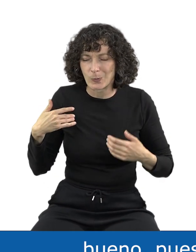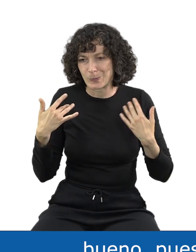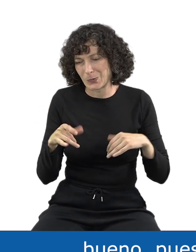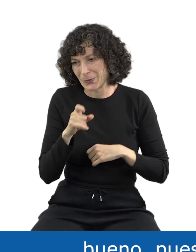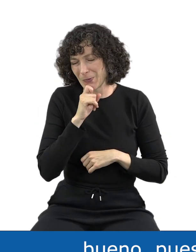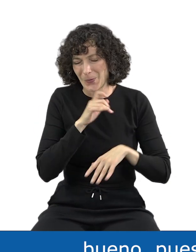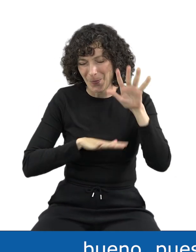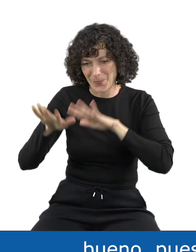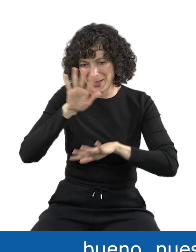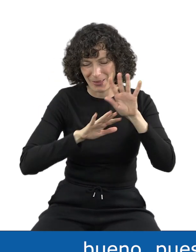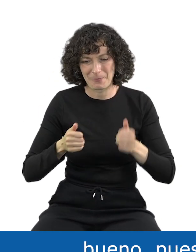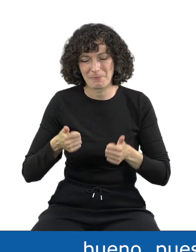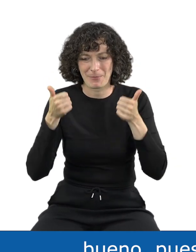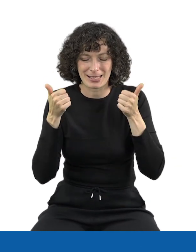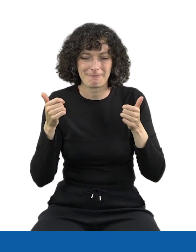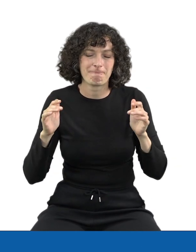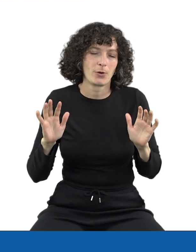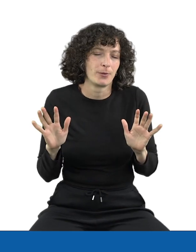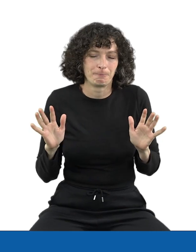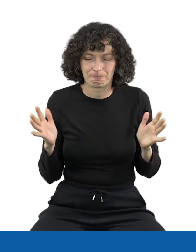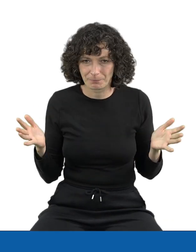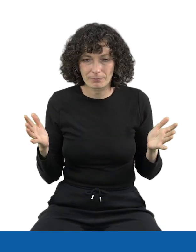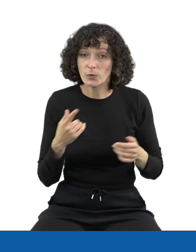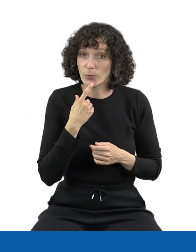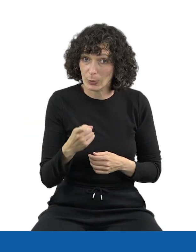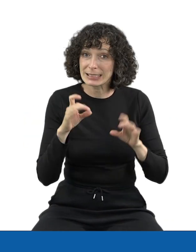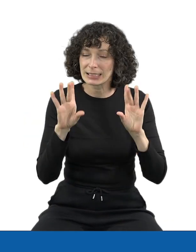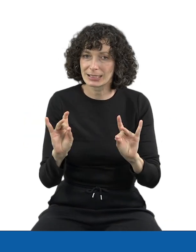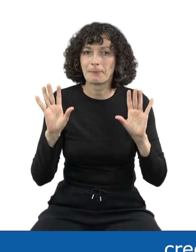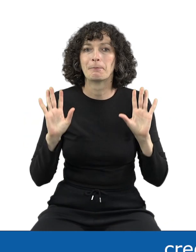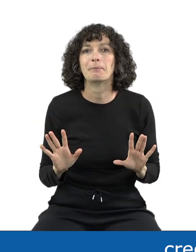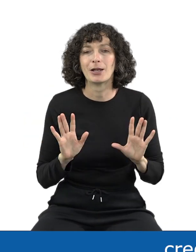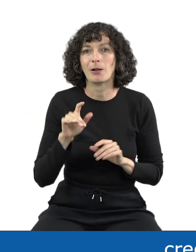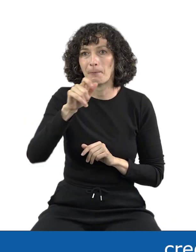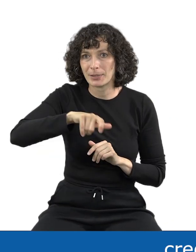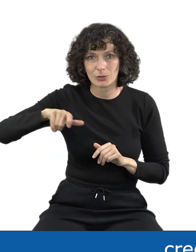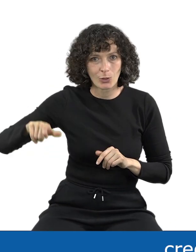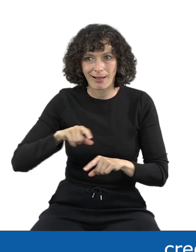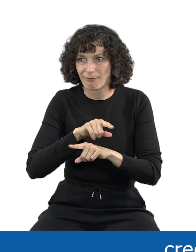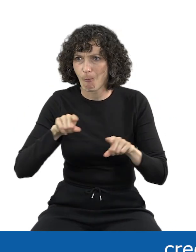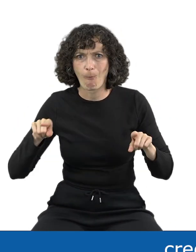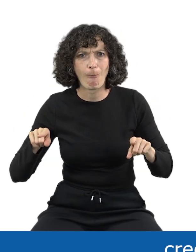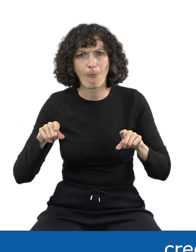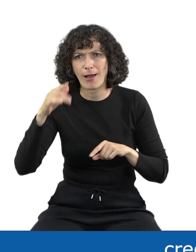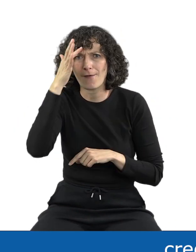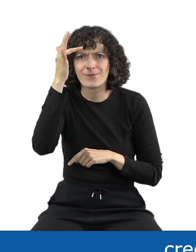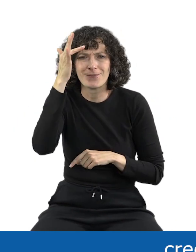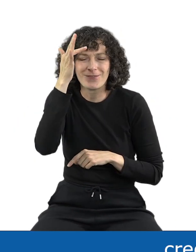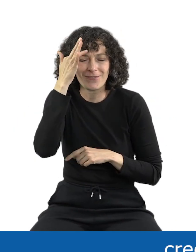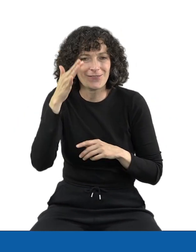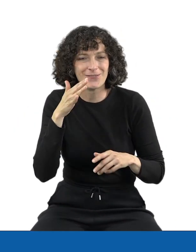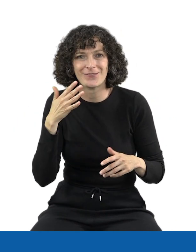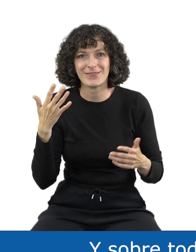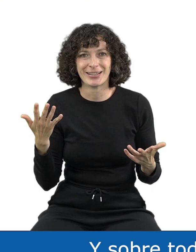ya se va complicando la cosa y bueno, pues aunque es costoso, creo que la gente lo está afrontando con mucha